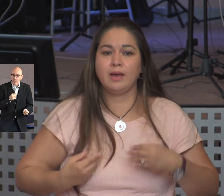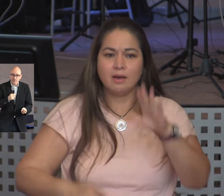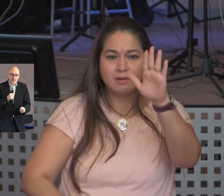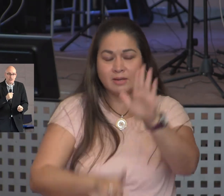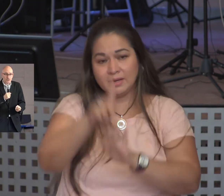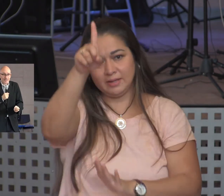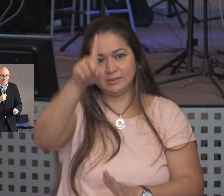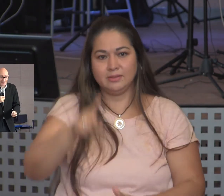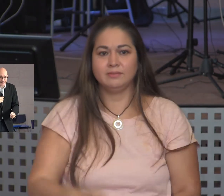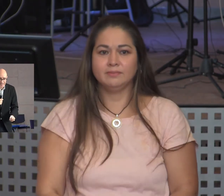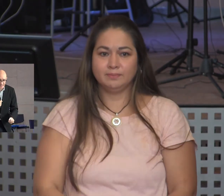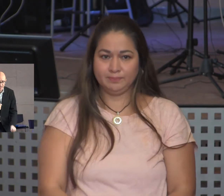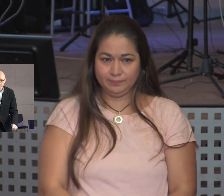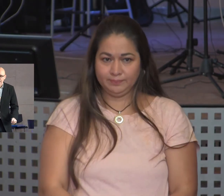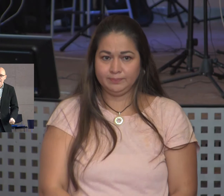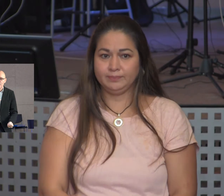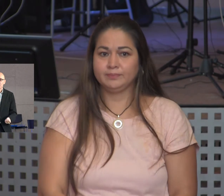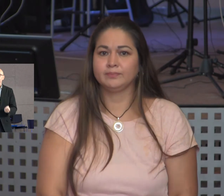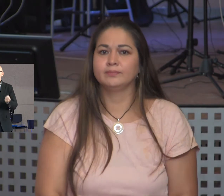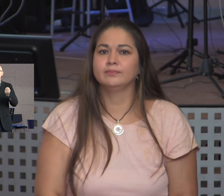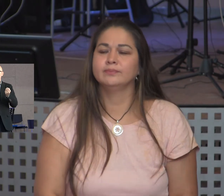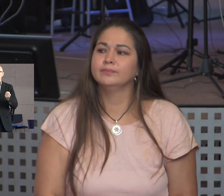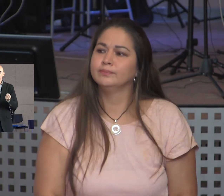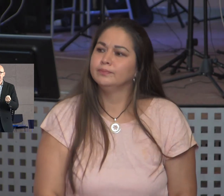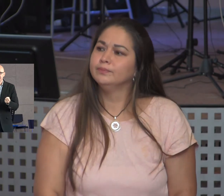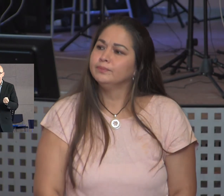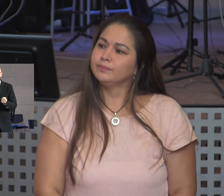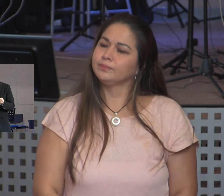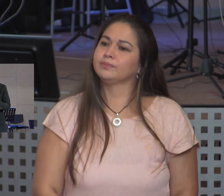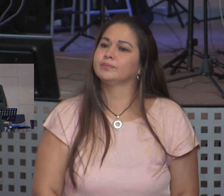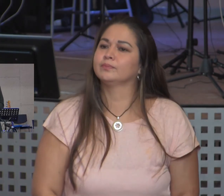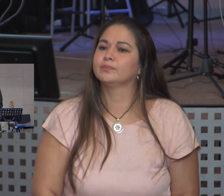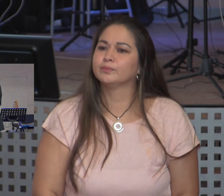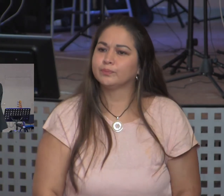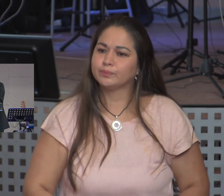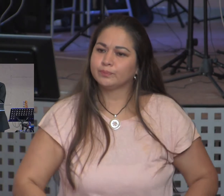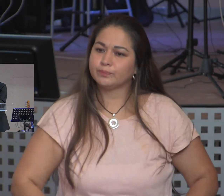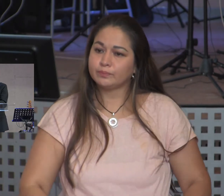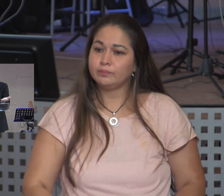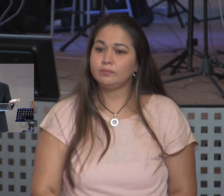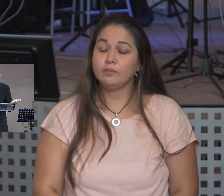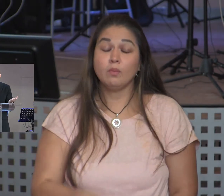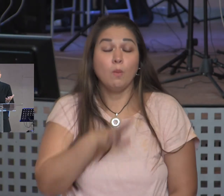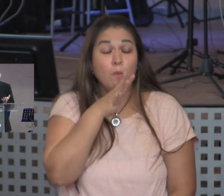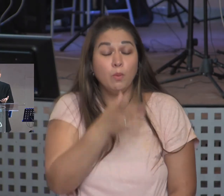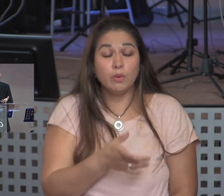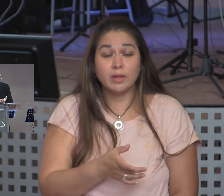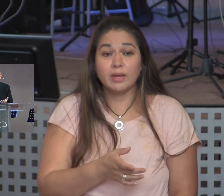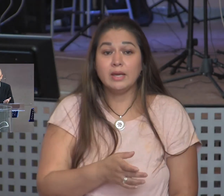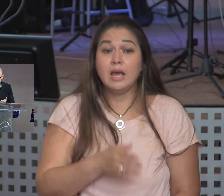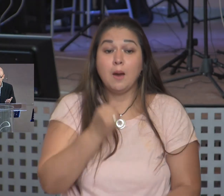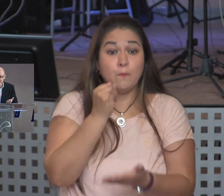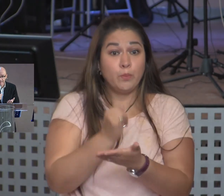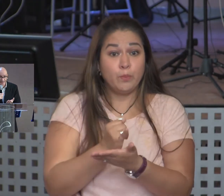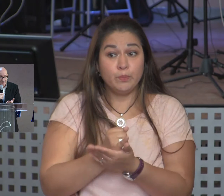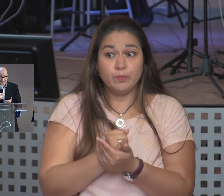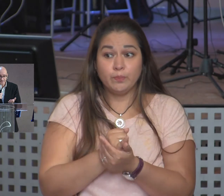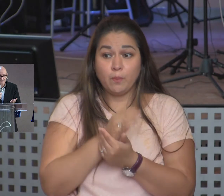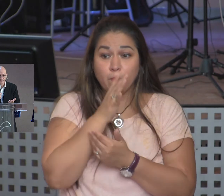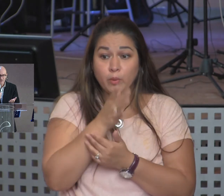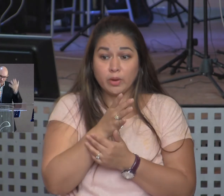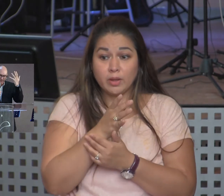no han podido sus raíces ir para abajo y extenderse. Y cuando viene la prueba, dice, no son capaces de soportarla,